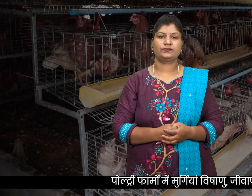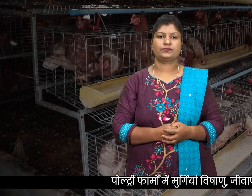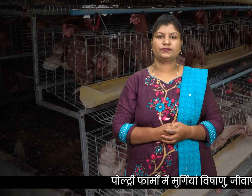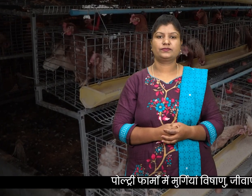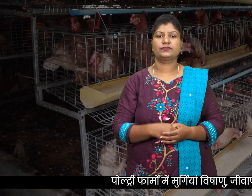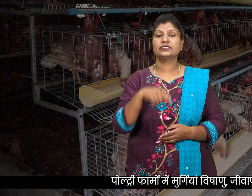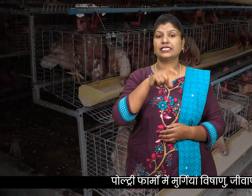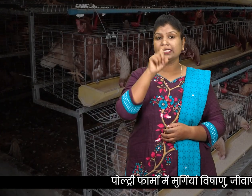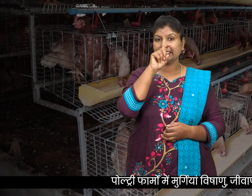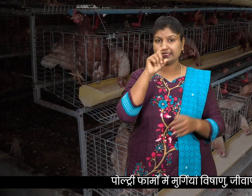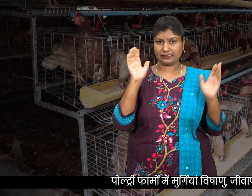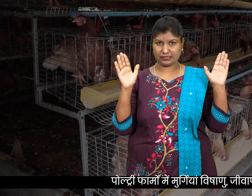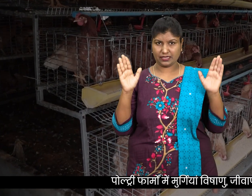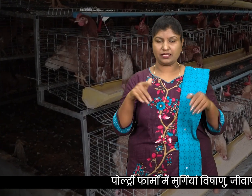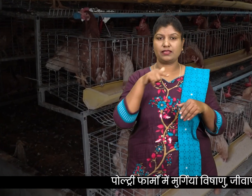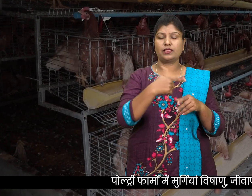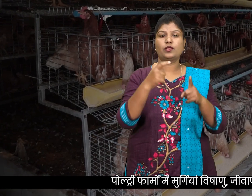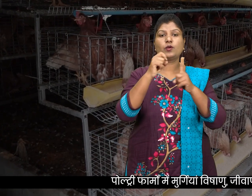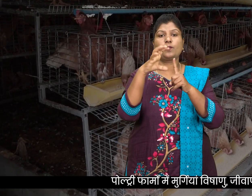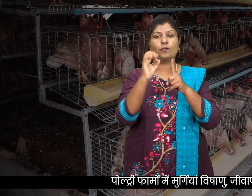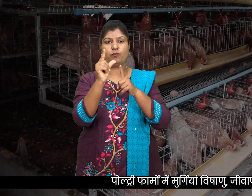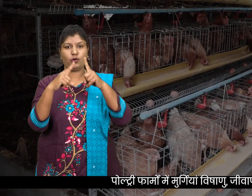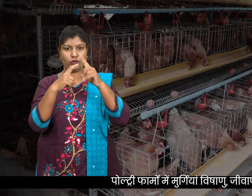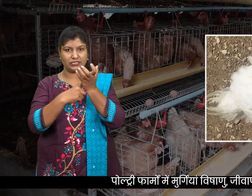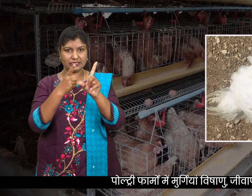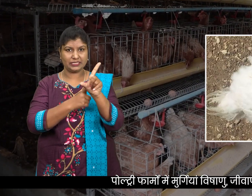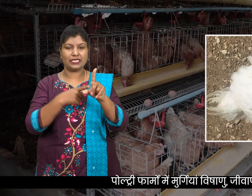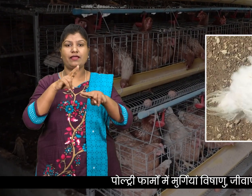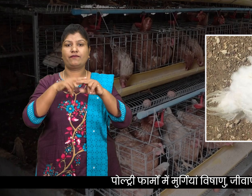पोल्ट्री फार्मों में मुर्गियां विषाणु, जीवाणु